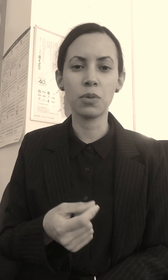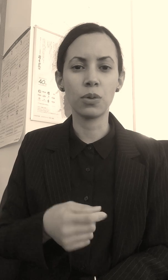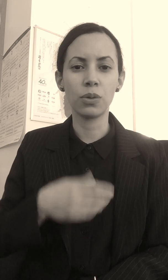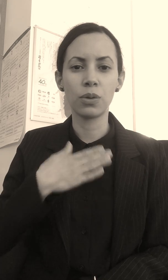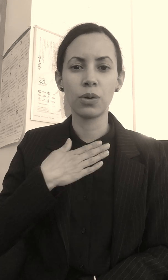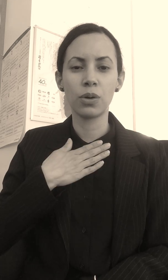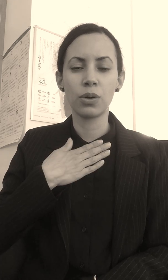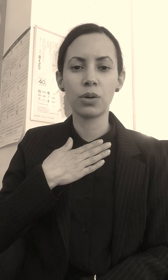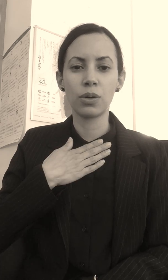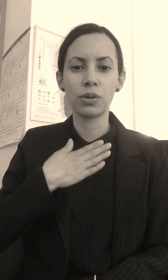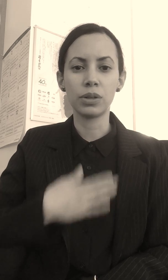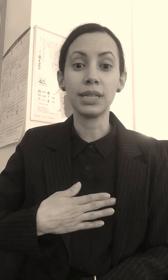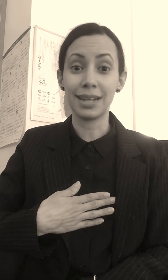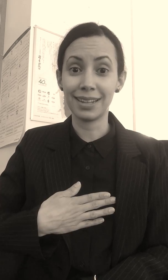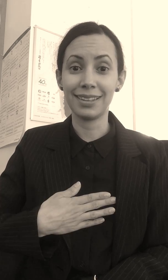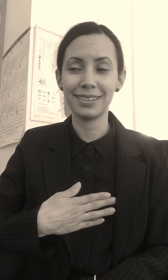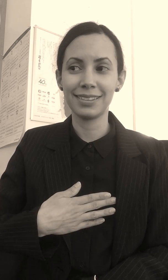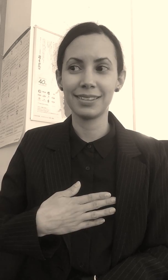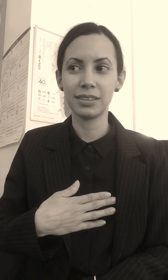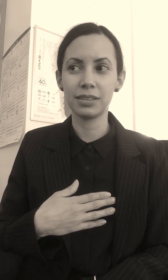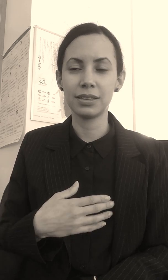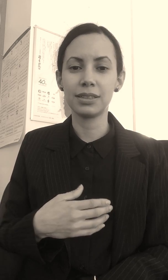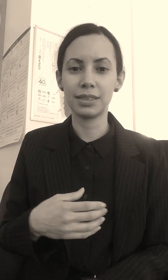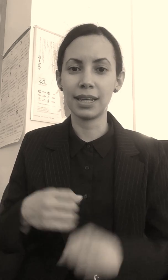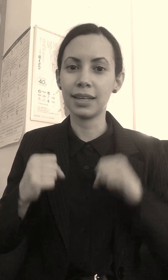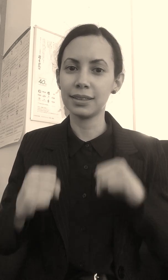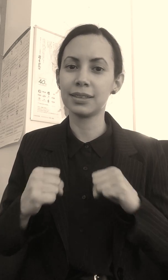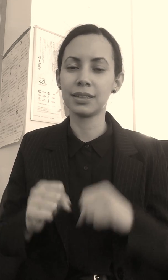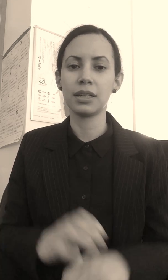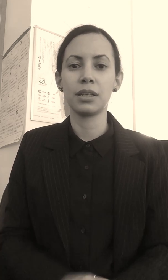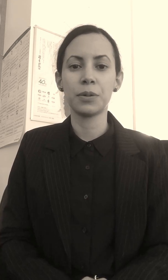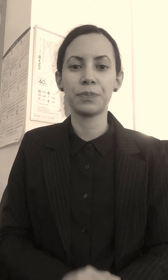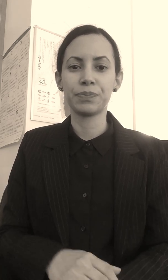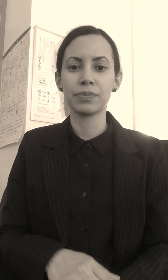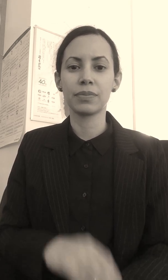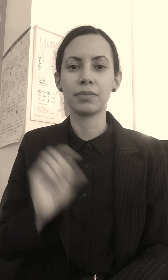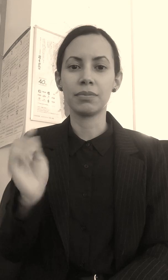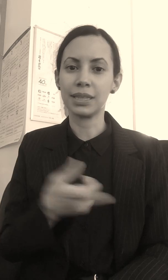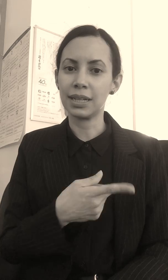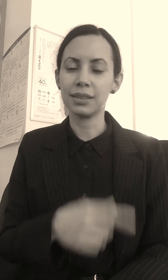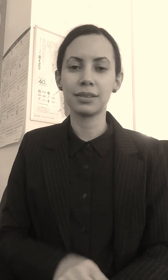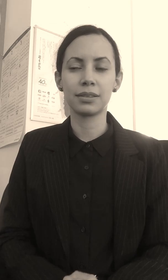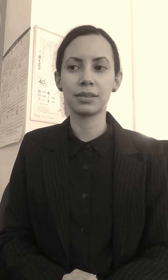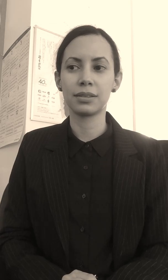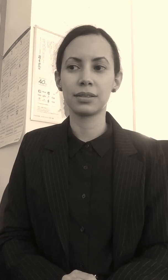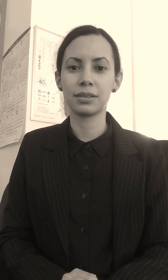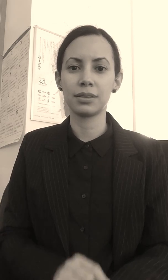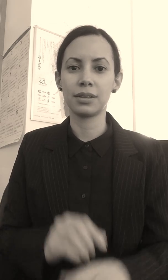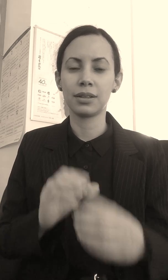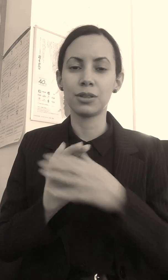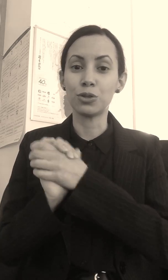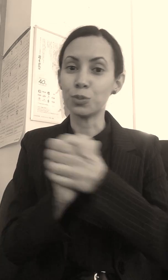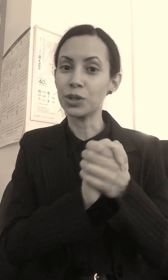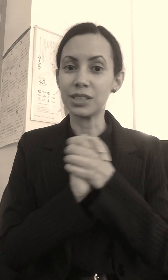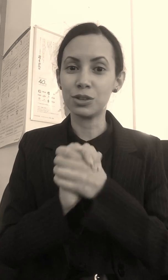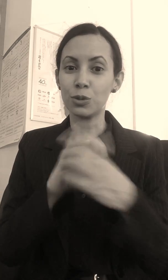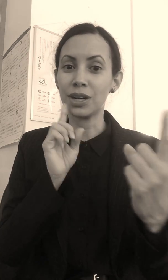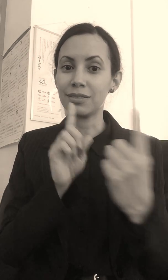も理解して、また友達と会